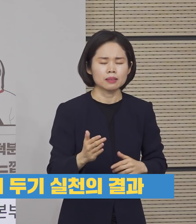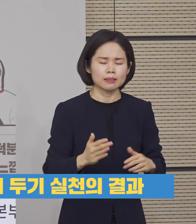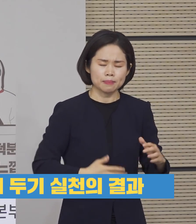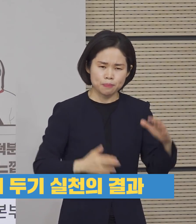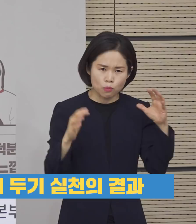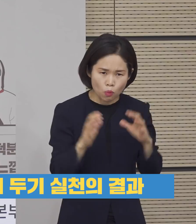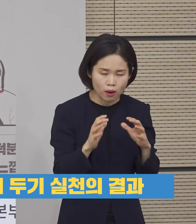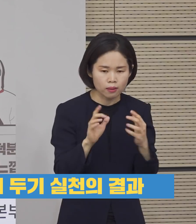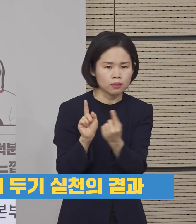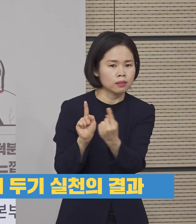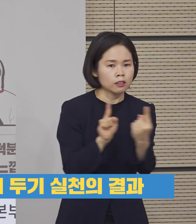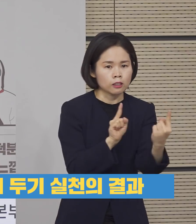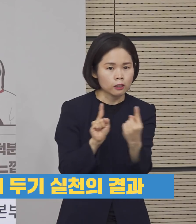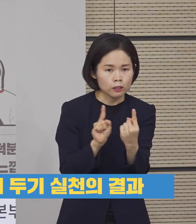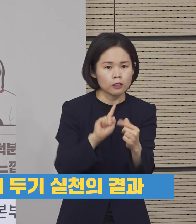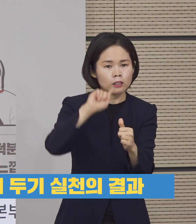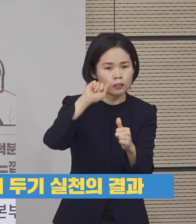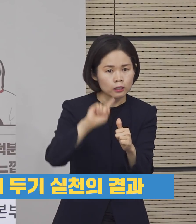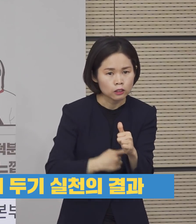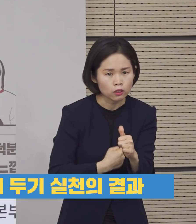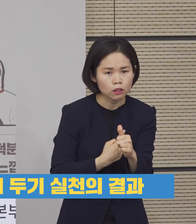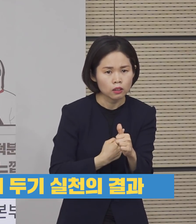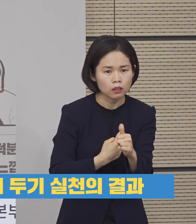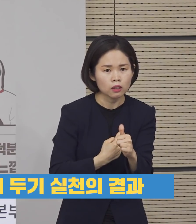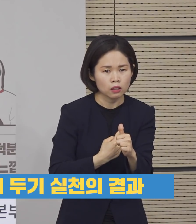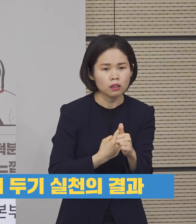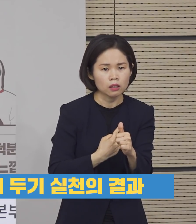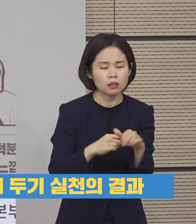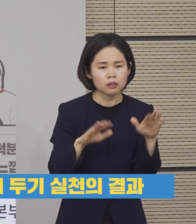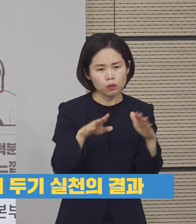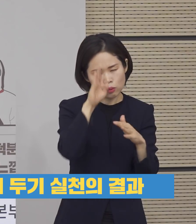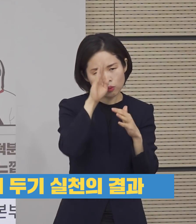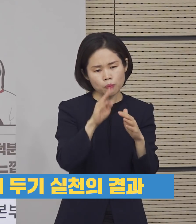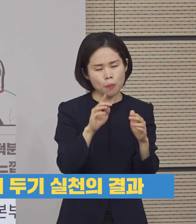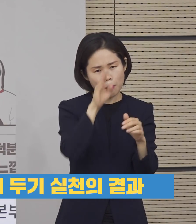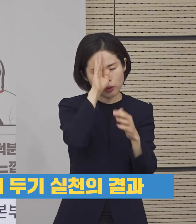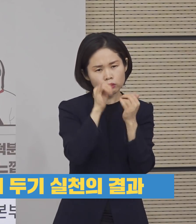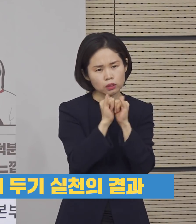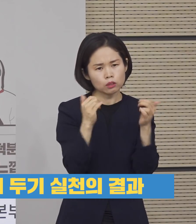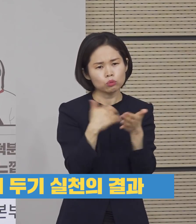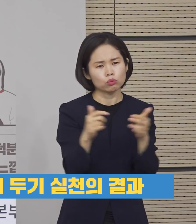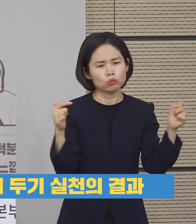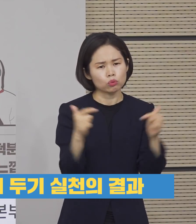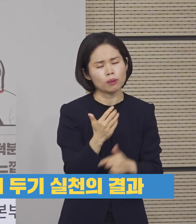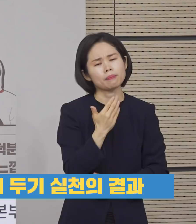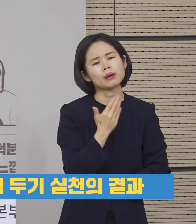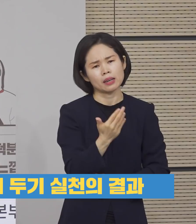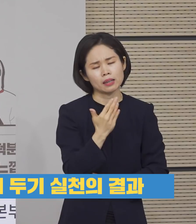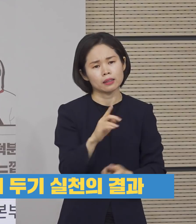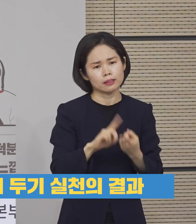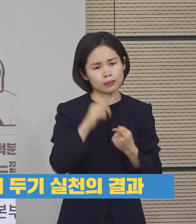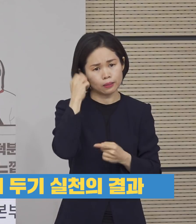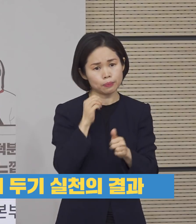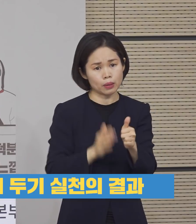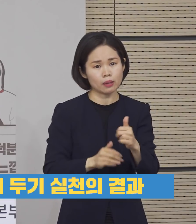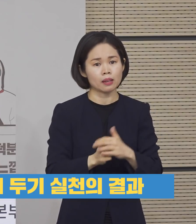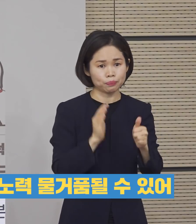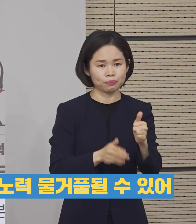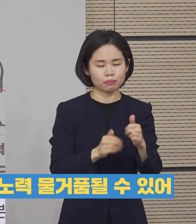바탕으로 힘을 모아 다 함께 사회적 거리두기를 실천한 성과였다는 점을 잊지 않아야